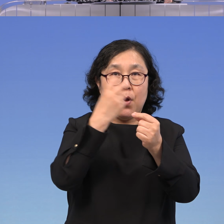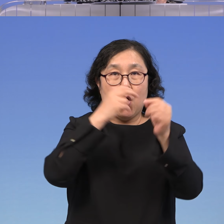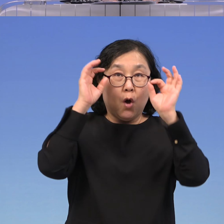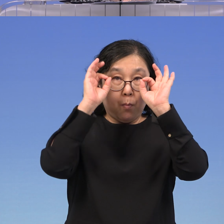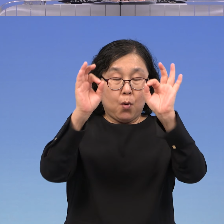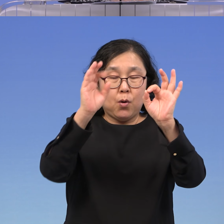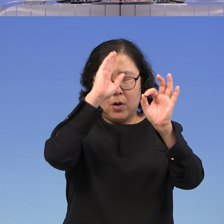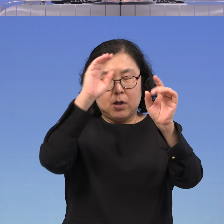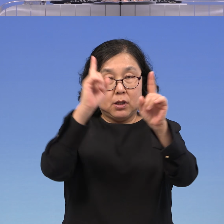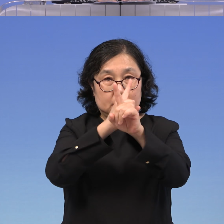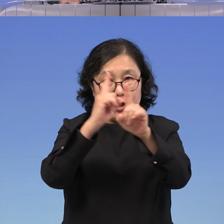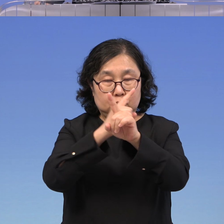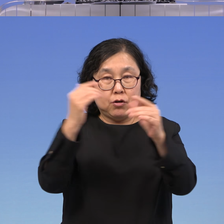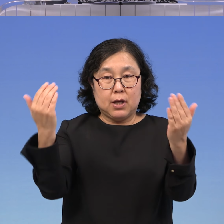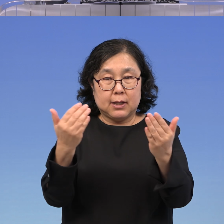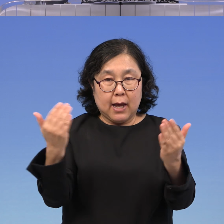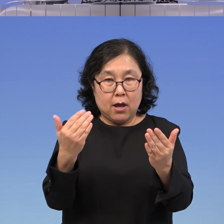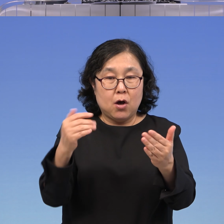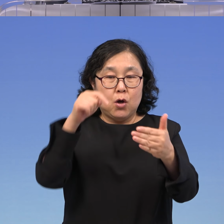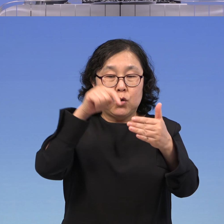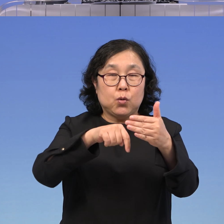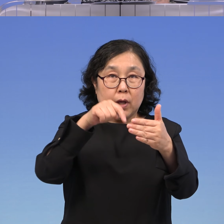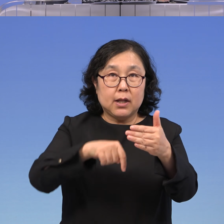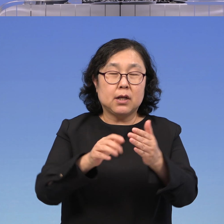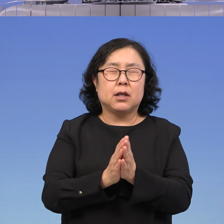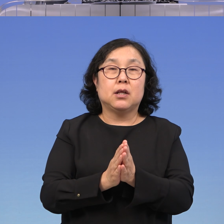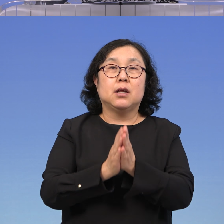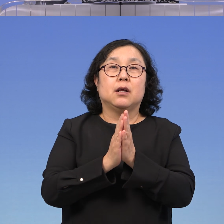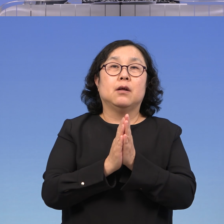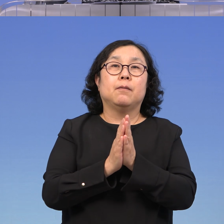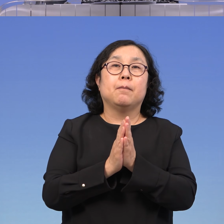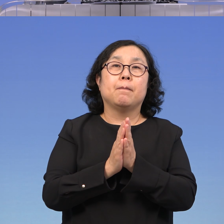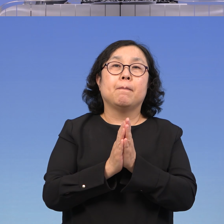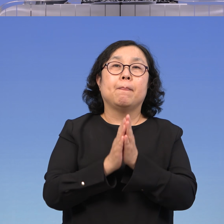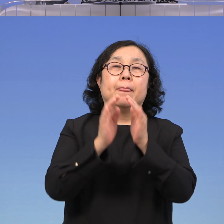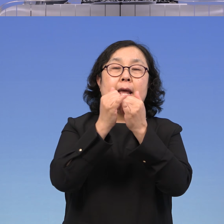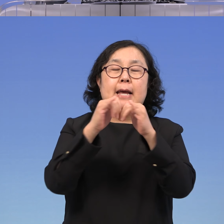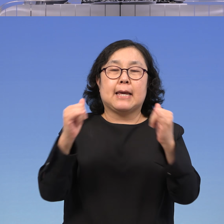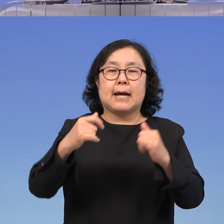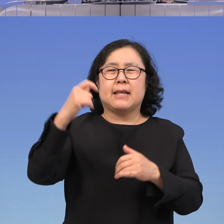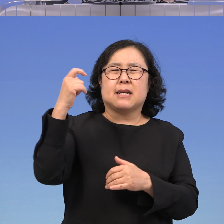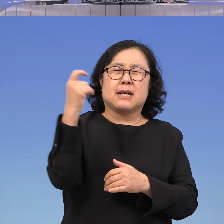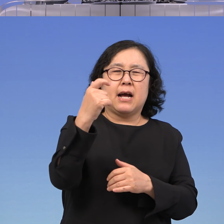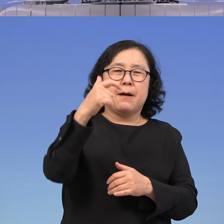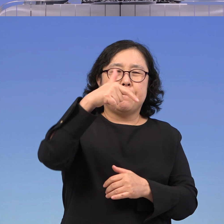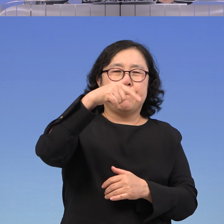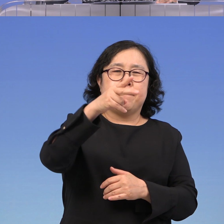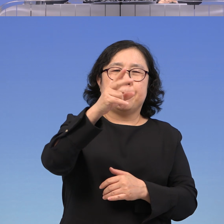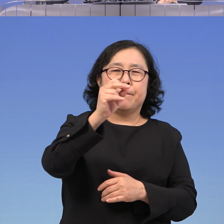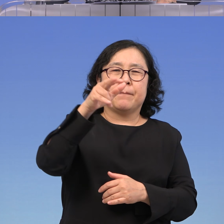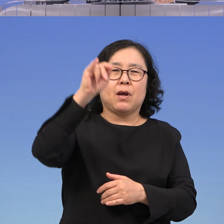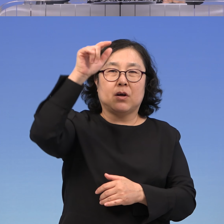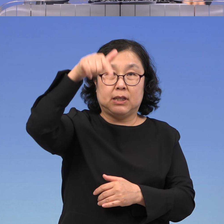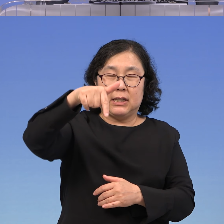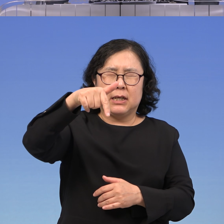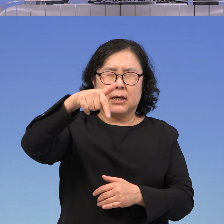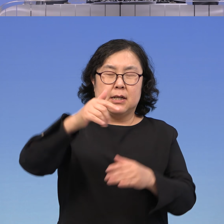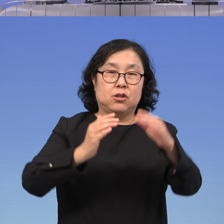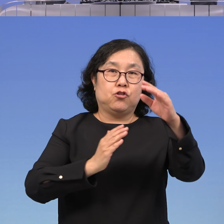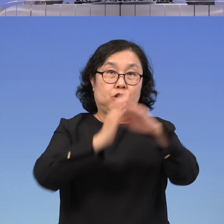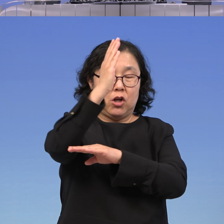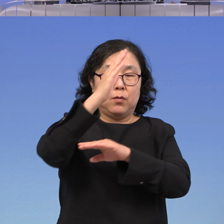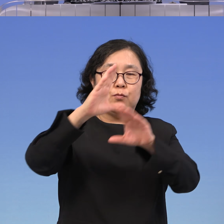치유 사역의 는요 인간의 경직을 뛰어넘는 유연함이 배어 있는 걸 우리가 배워야 합니다 무슨 말씀이